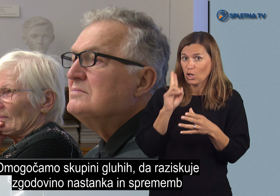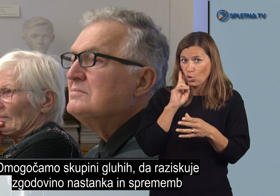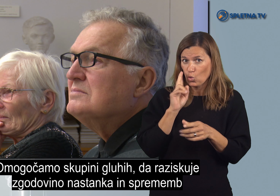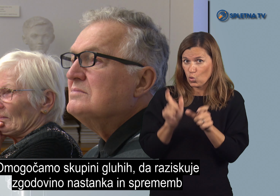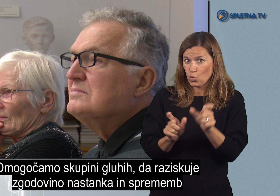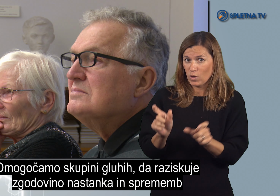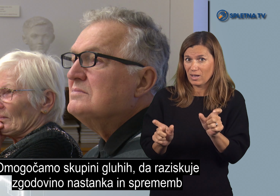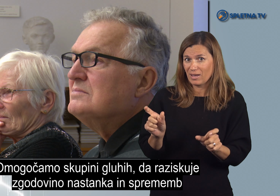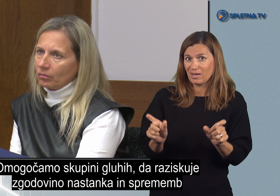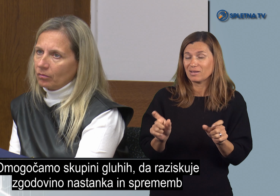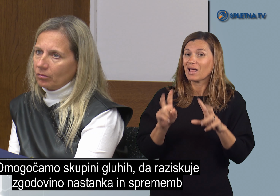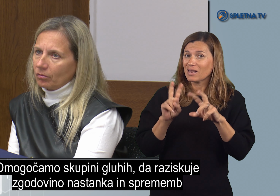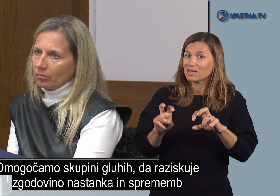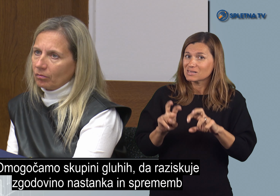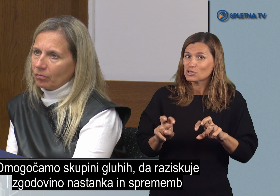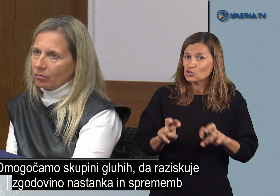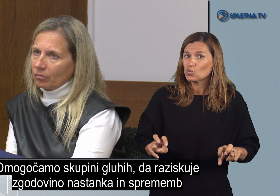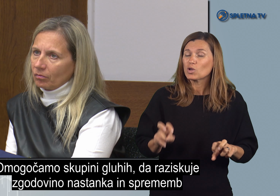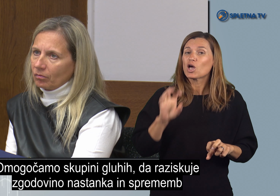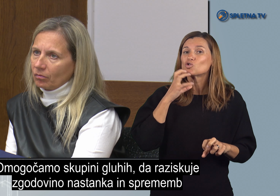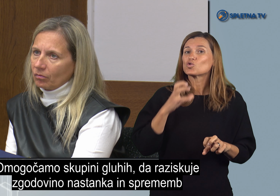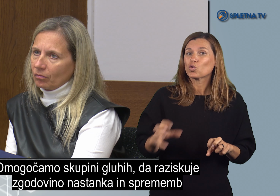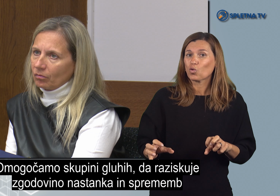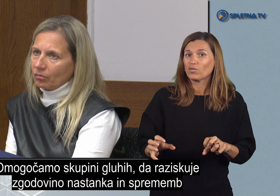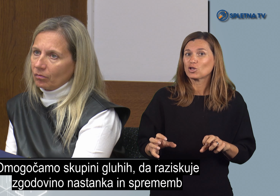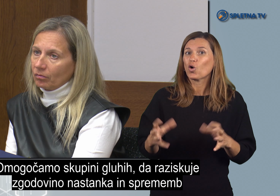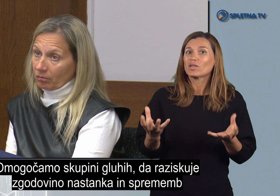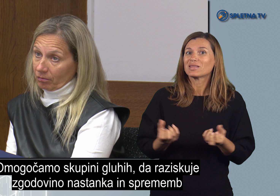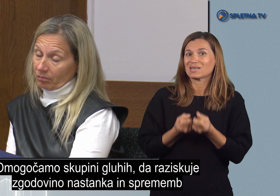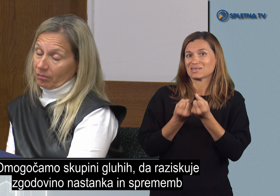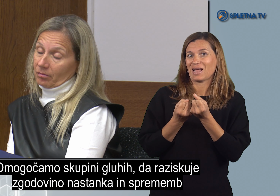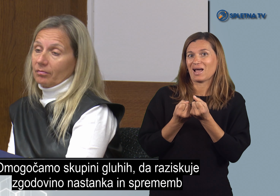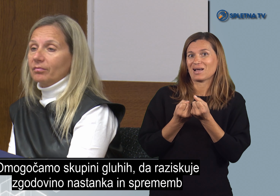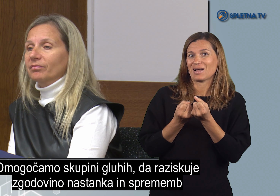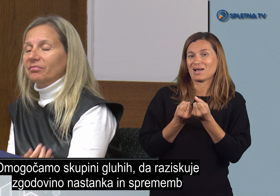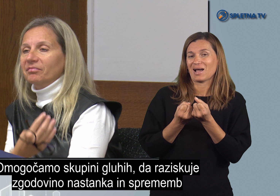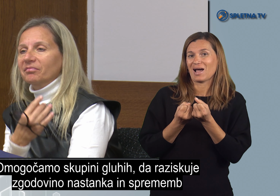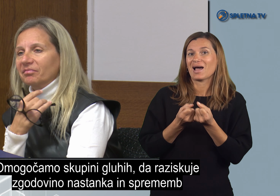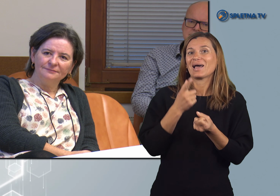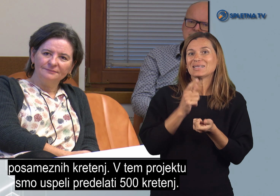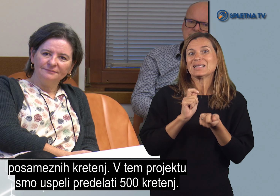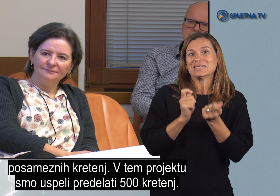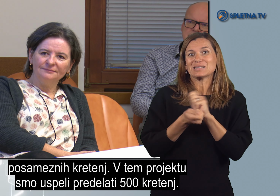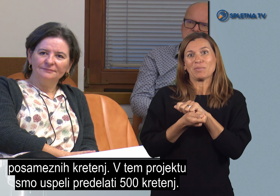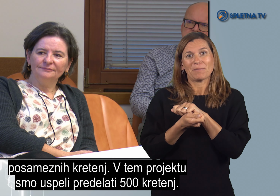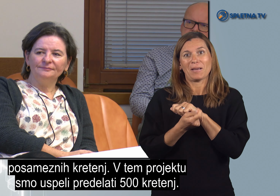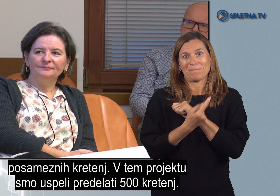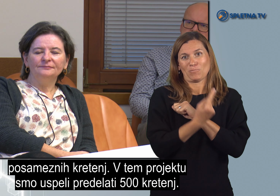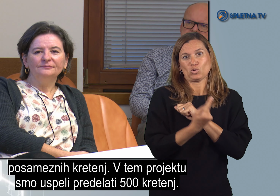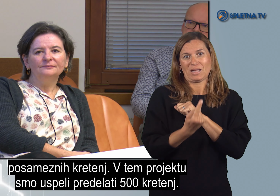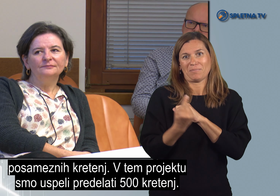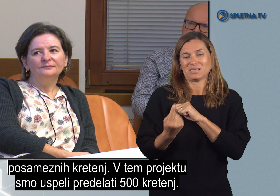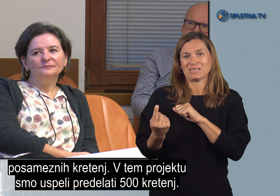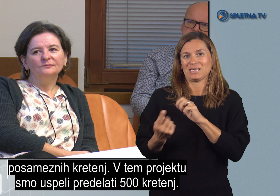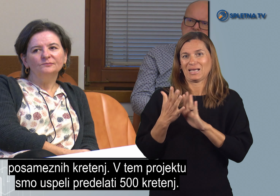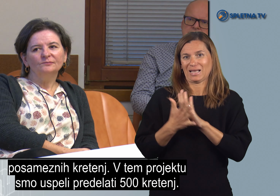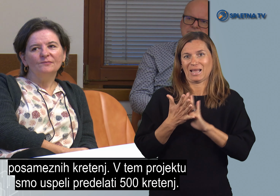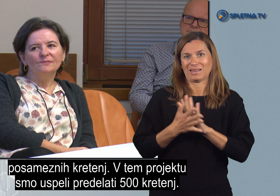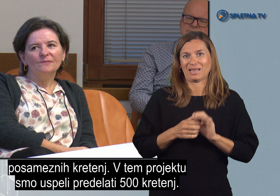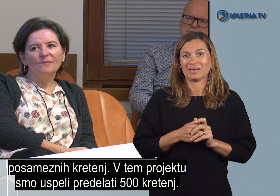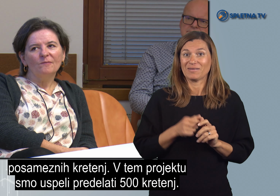da raziskuje zgodovino nastanka in sprememb posameznih kreten. V